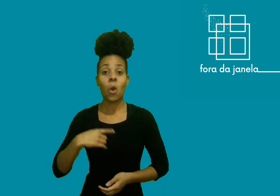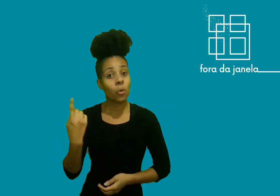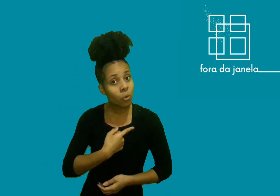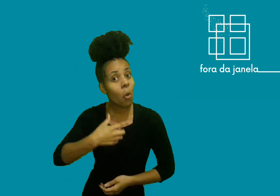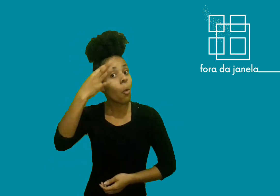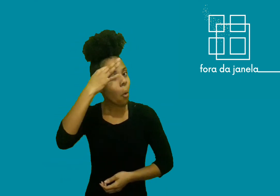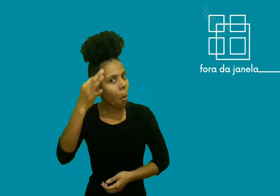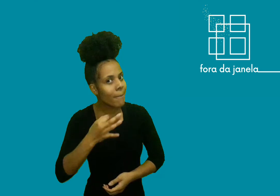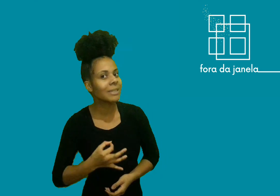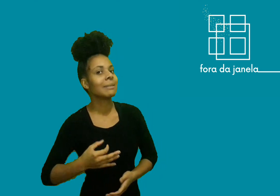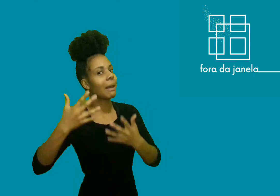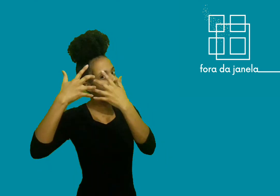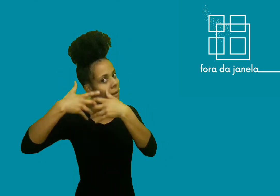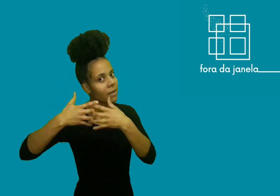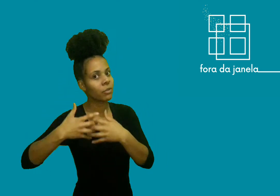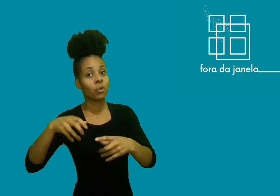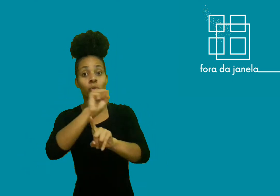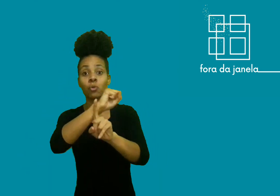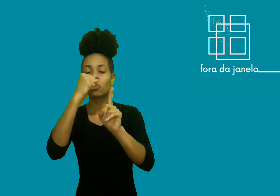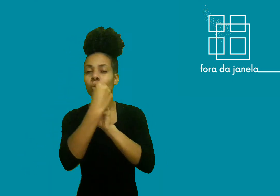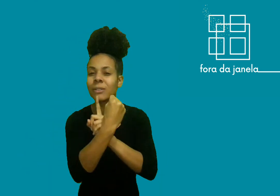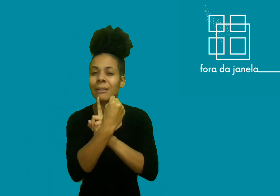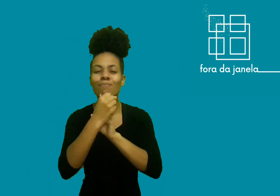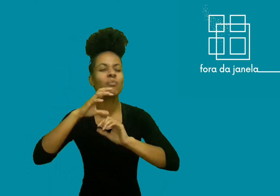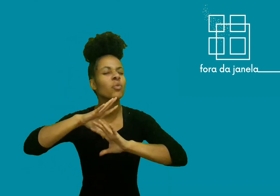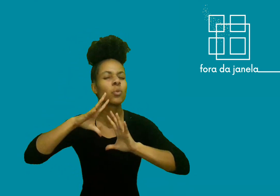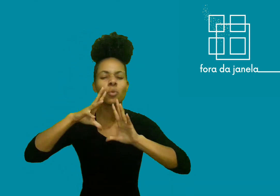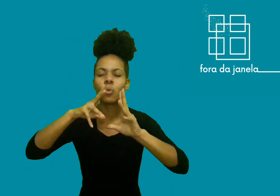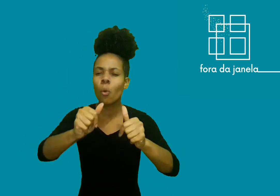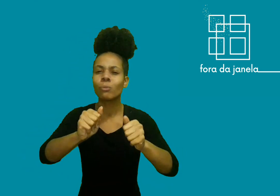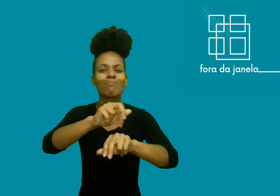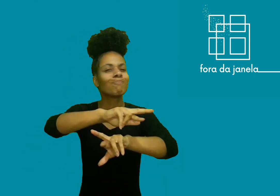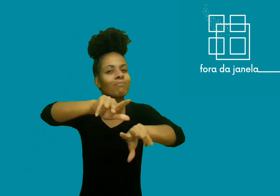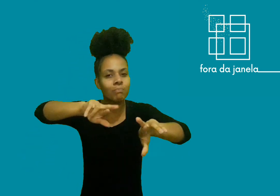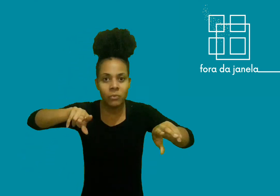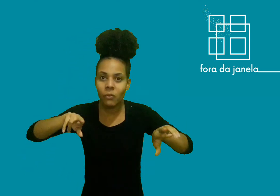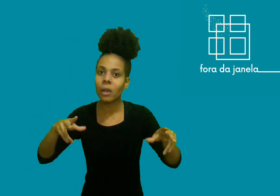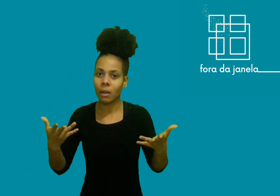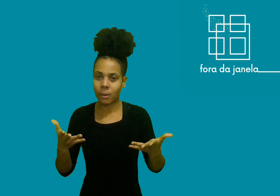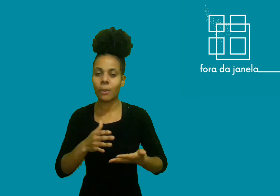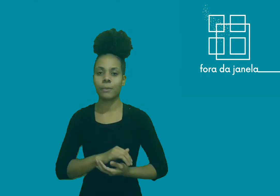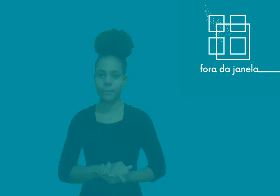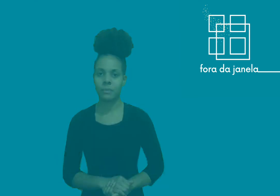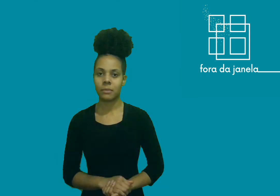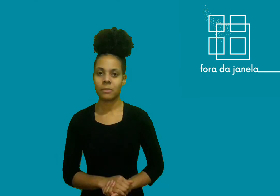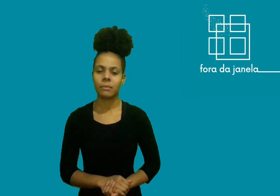né? E pensar nas formas que você pode contribuir para a comunidade a partir disso. Não significa que você não pode ouvir,